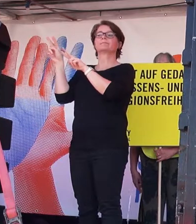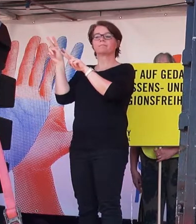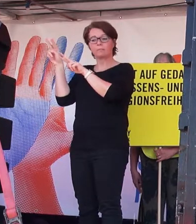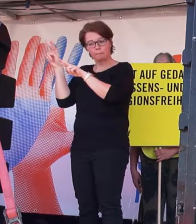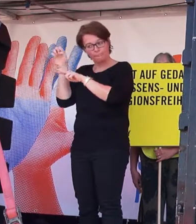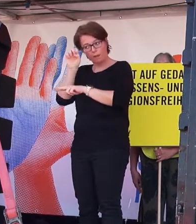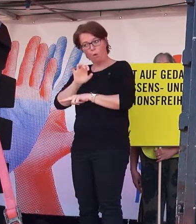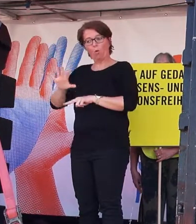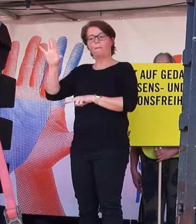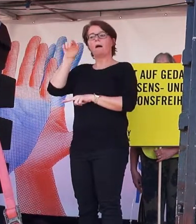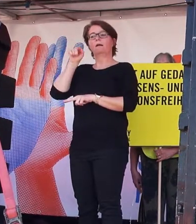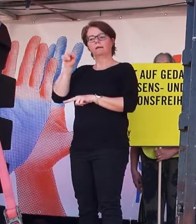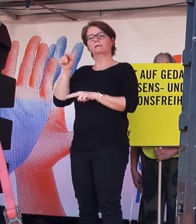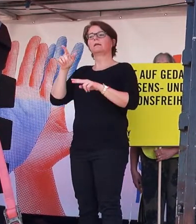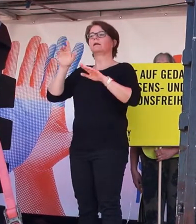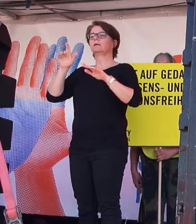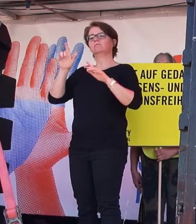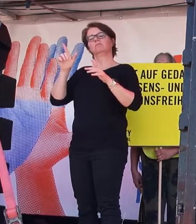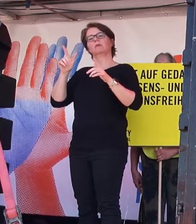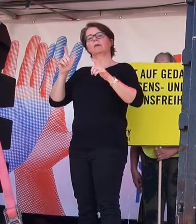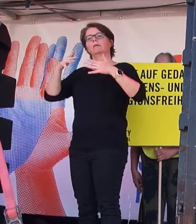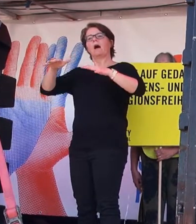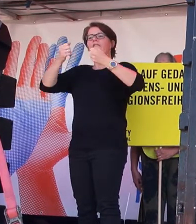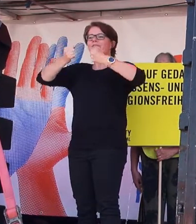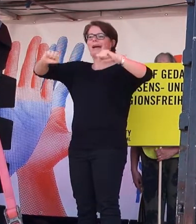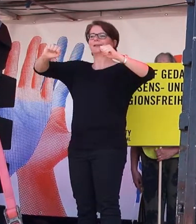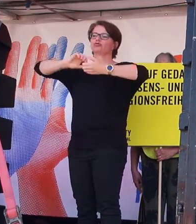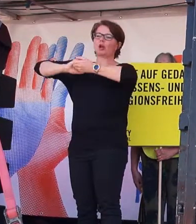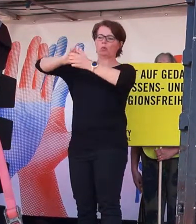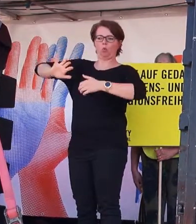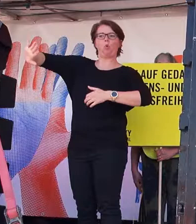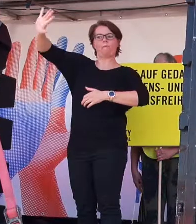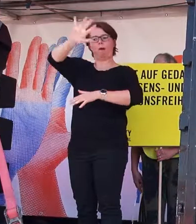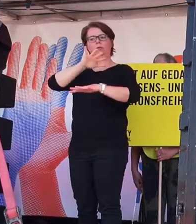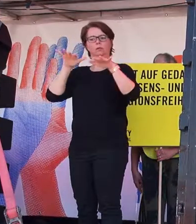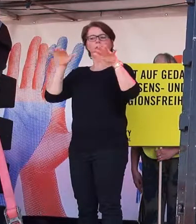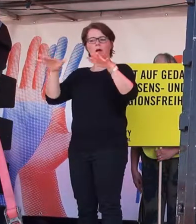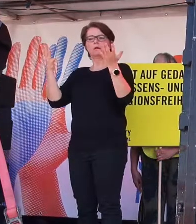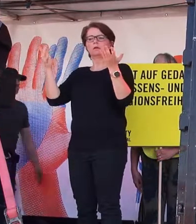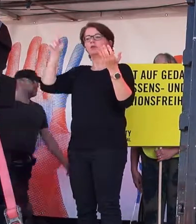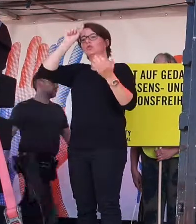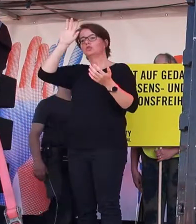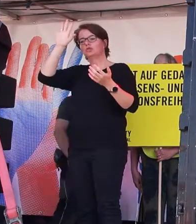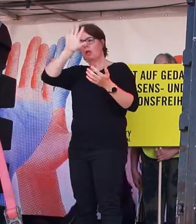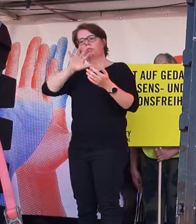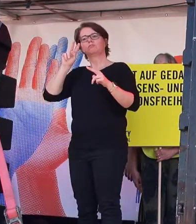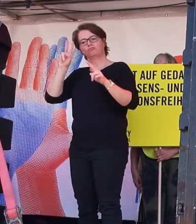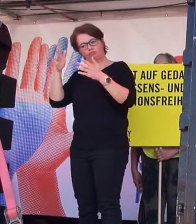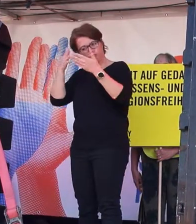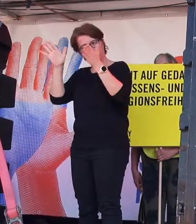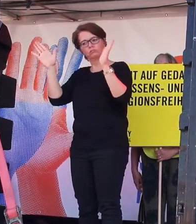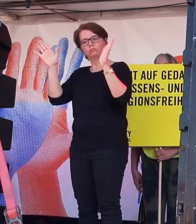Europas und unsere offene Gesellschaft in Deutschland beruhen auf dieser großen